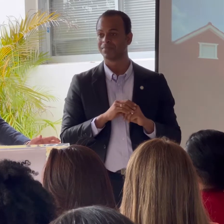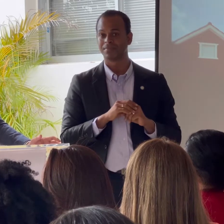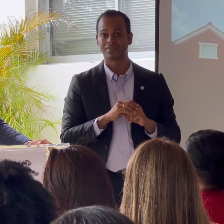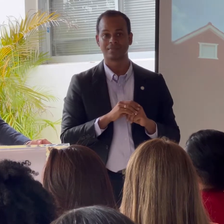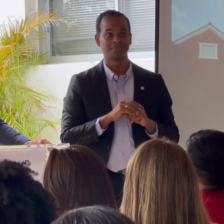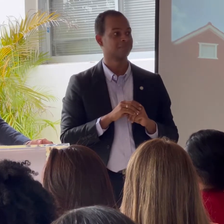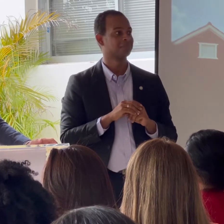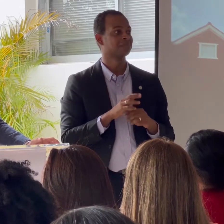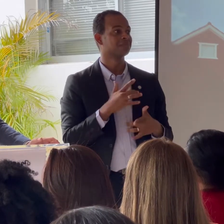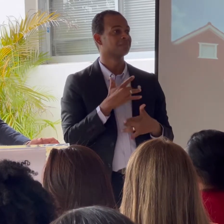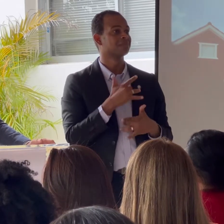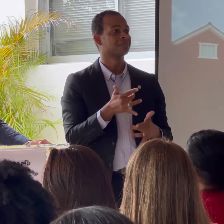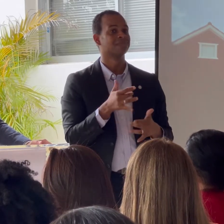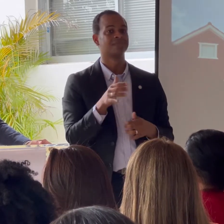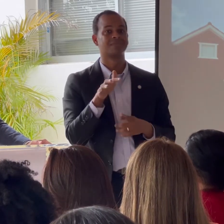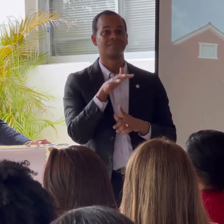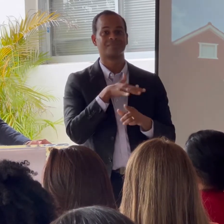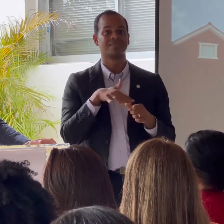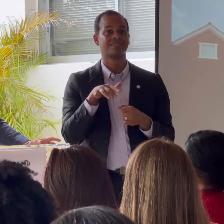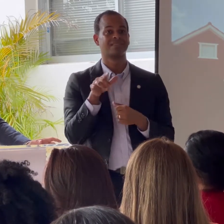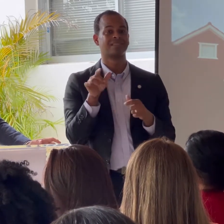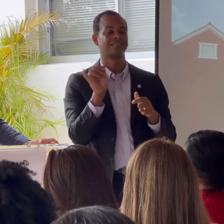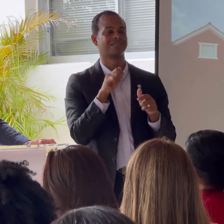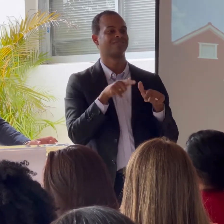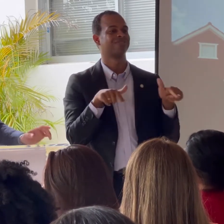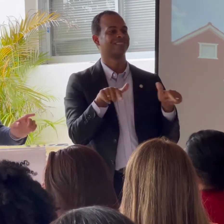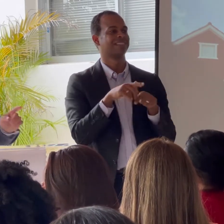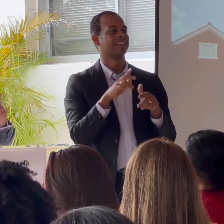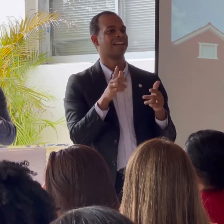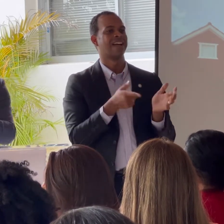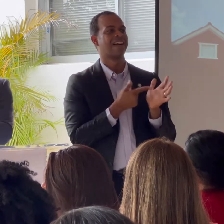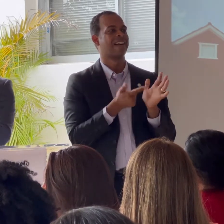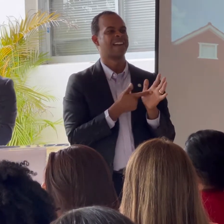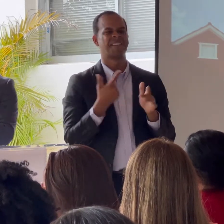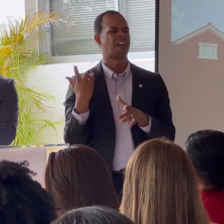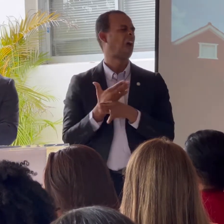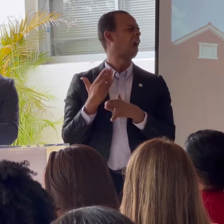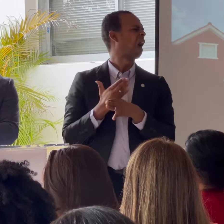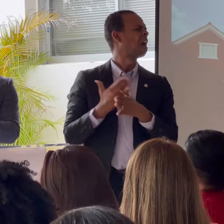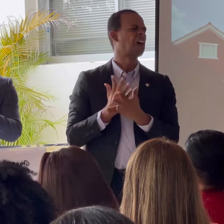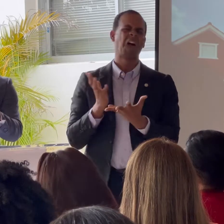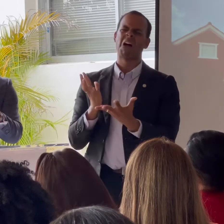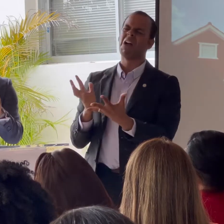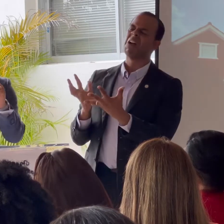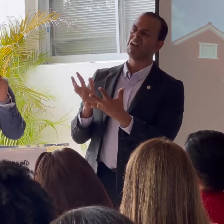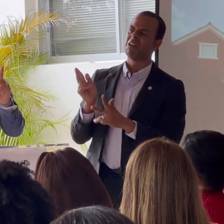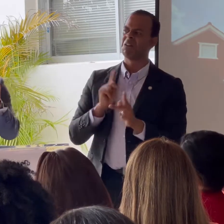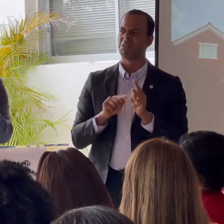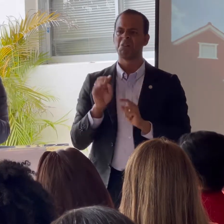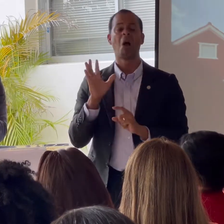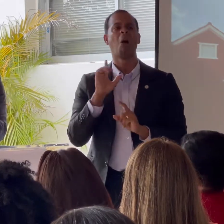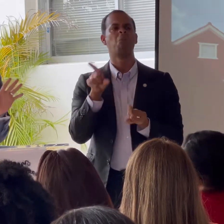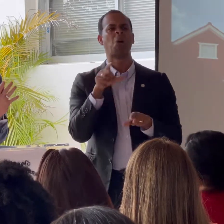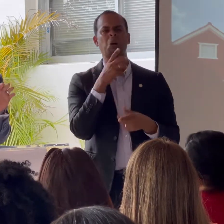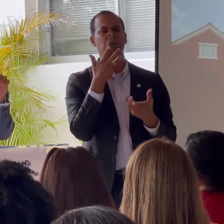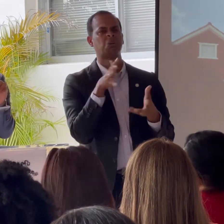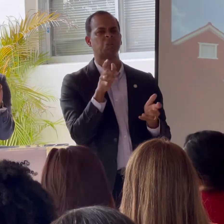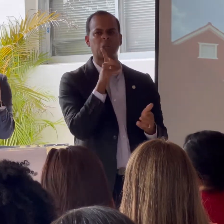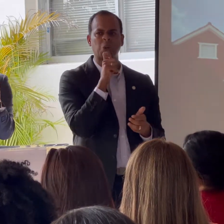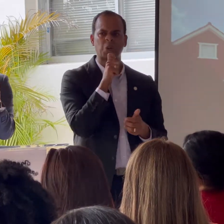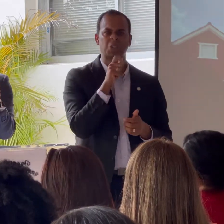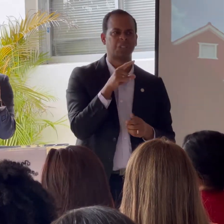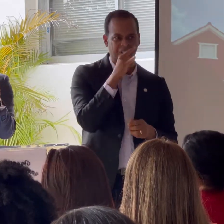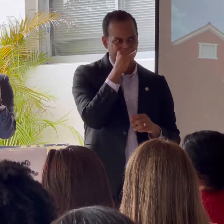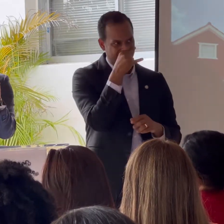que típicamente en ambientes como estos a veces se perciben que molestan. Y la gente dice, yo voy, pero no sé